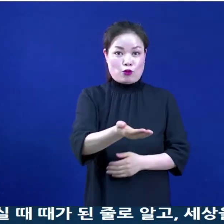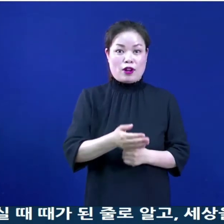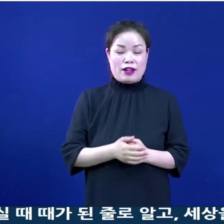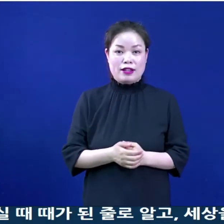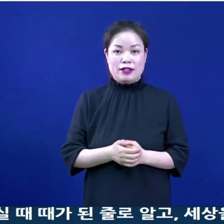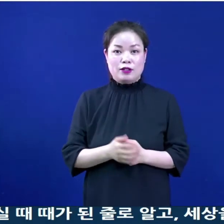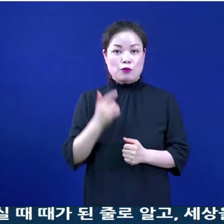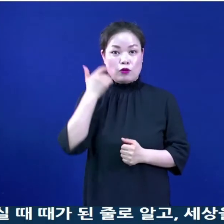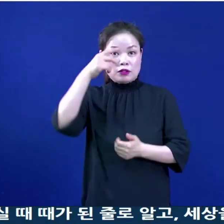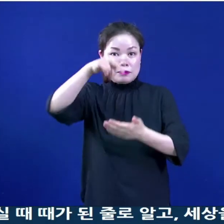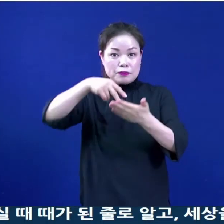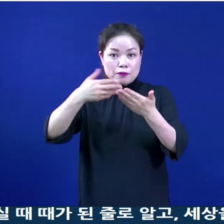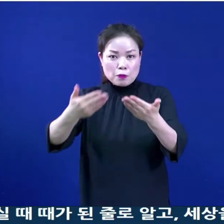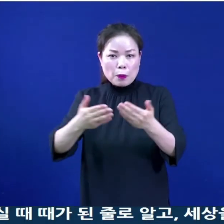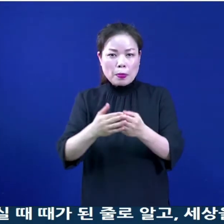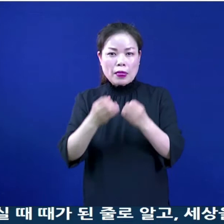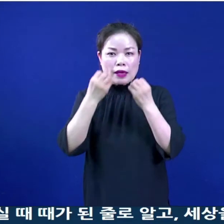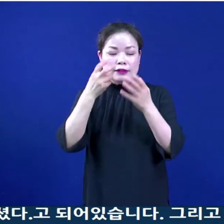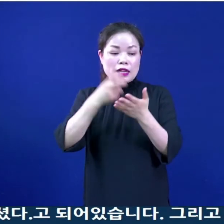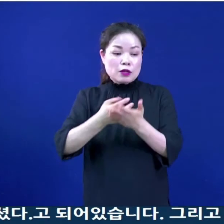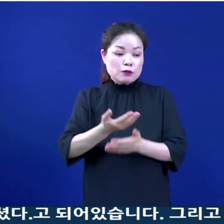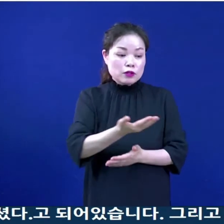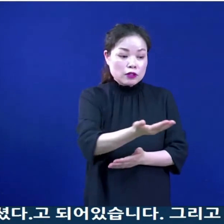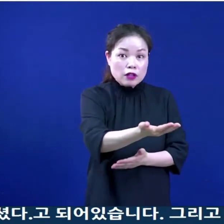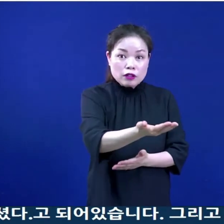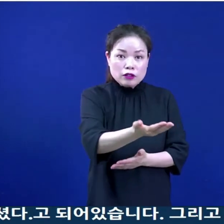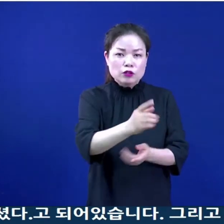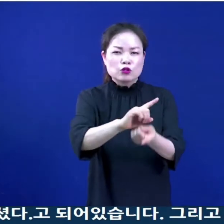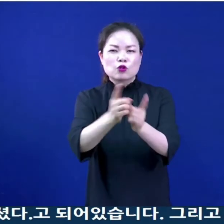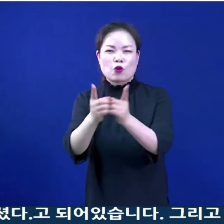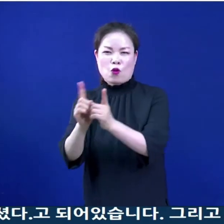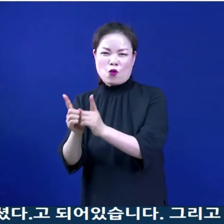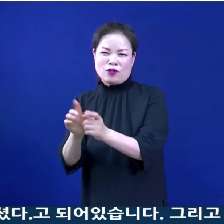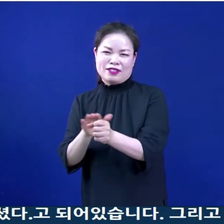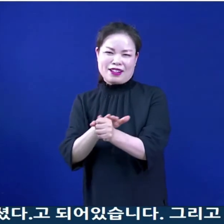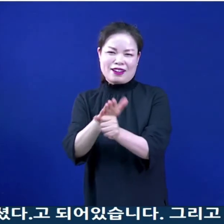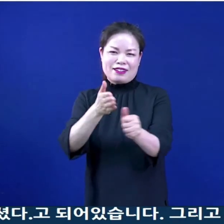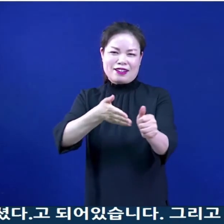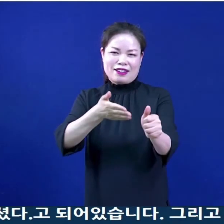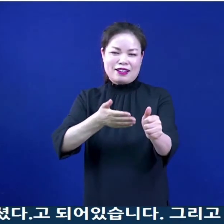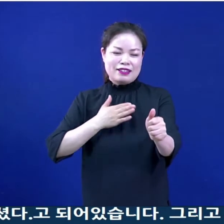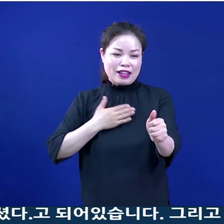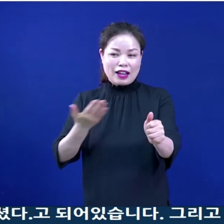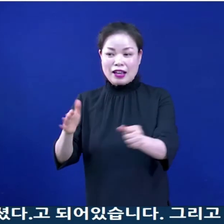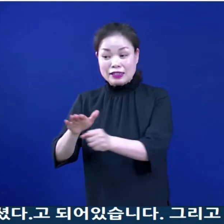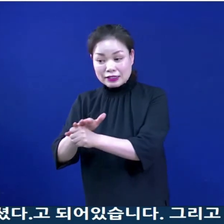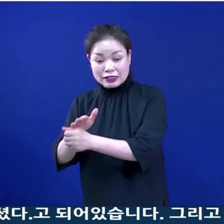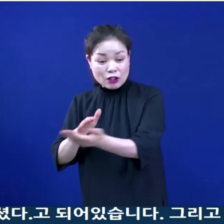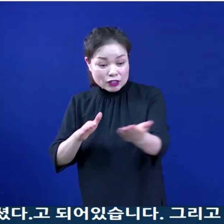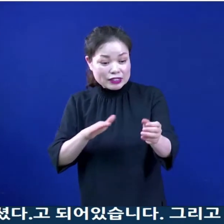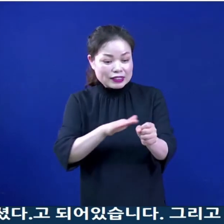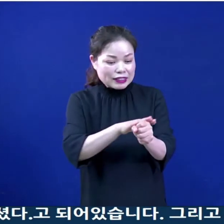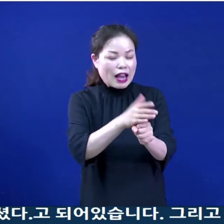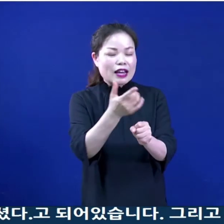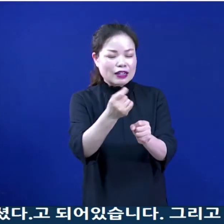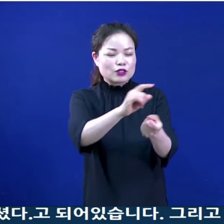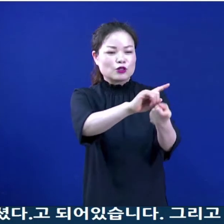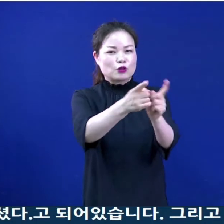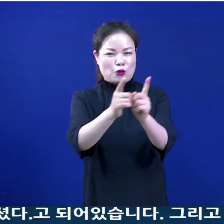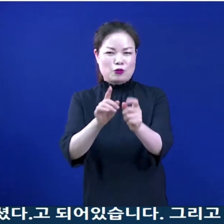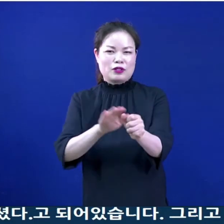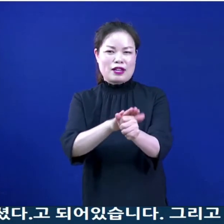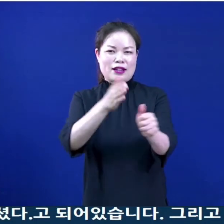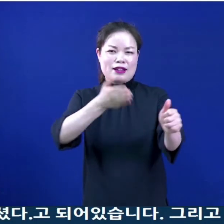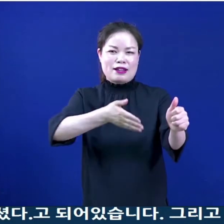제가 읽겠습니다. 새 계명을 너희에게 주노니 서로 사랑하라. 내가 너희를 사랑한 것 같이 너희도 서로